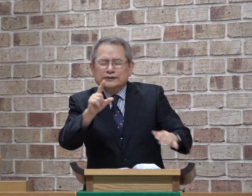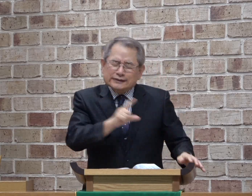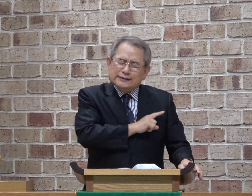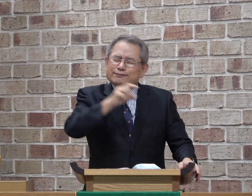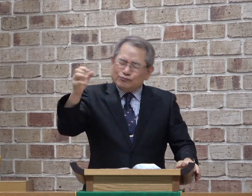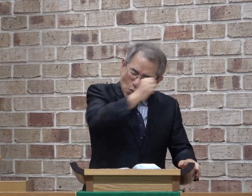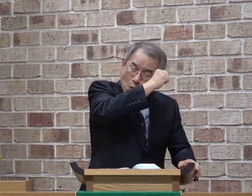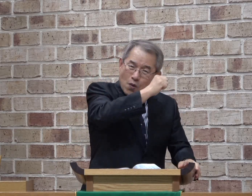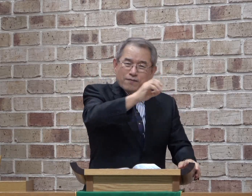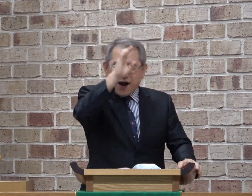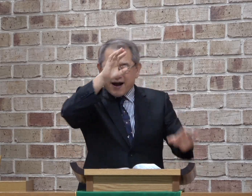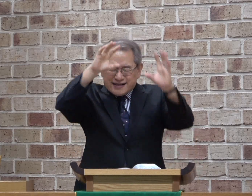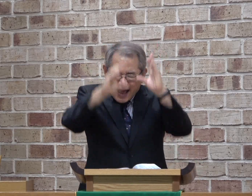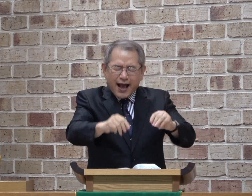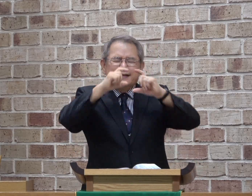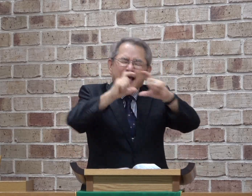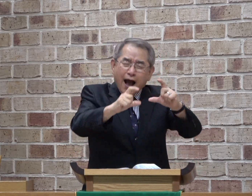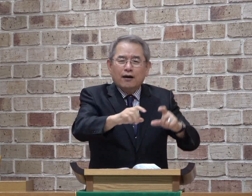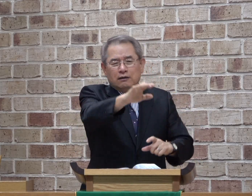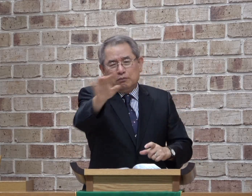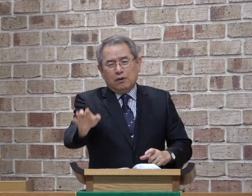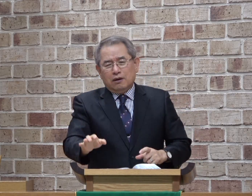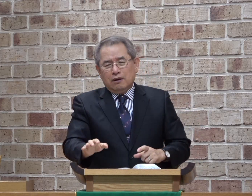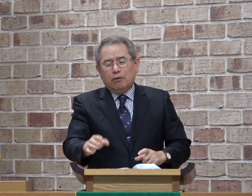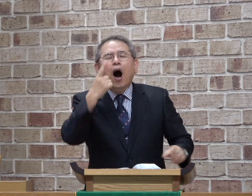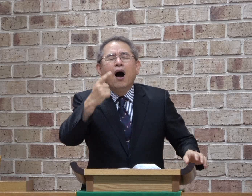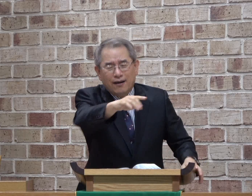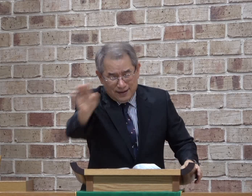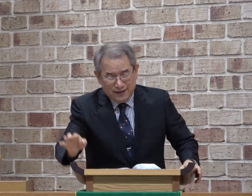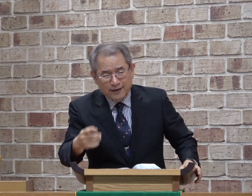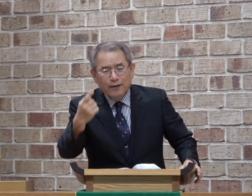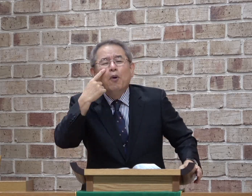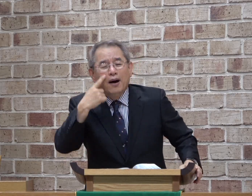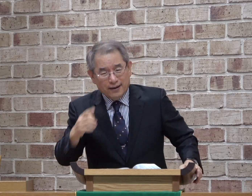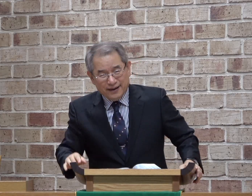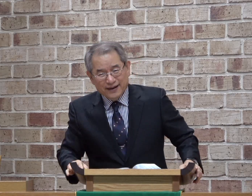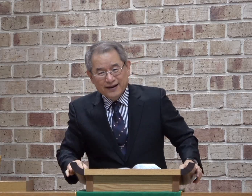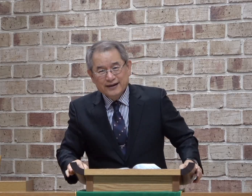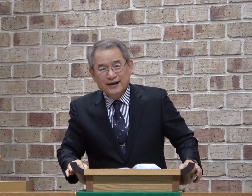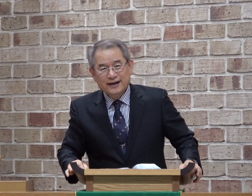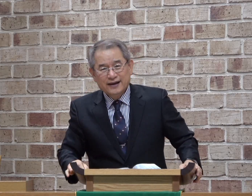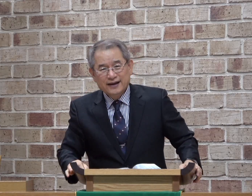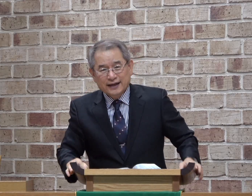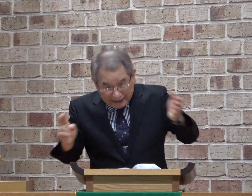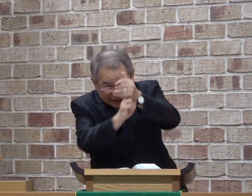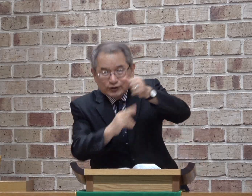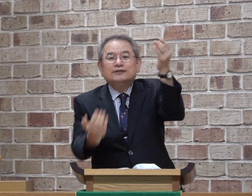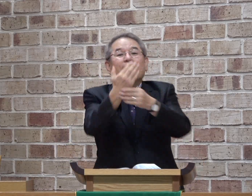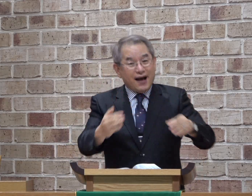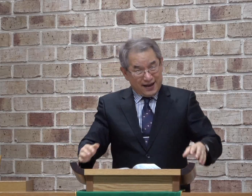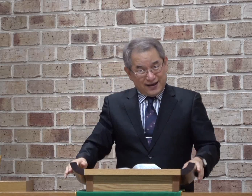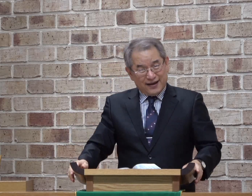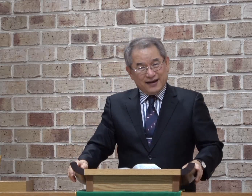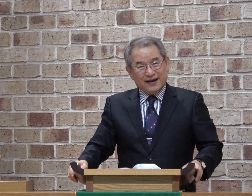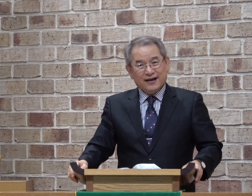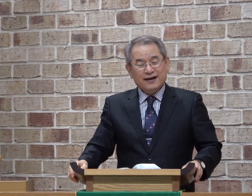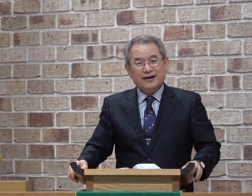여러분이 아픈 질병이나 또 어려운 문제가 있을 때 또 손을 얹고 예수님의 이름으로 병 치유를 위해서 선포하고 기도하십시오. 한번